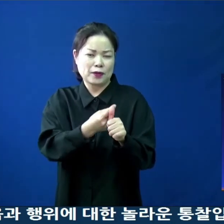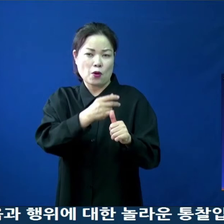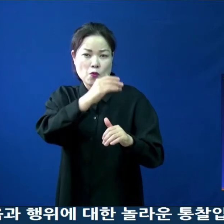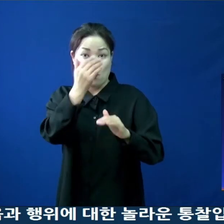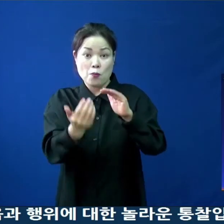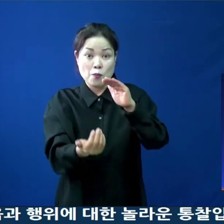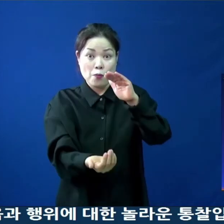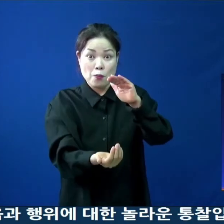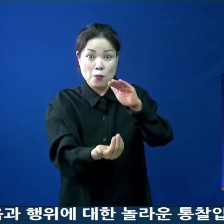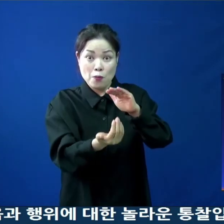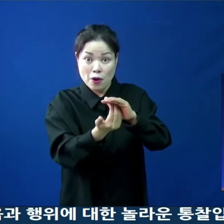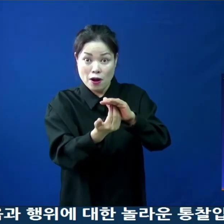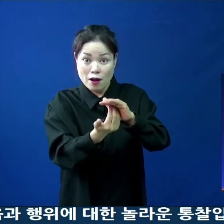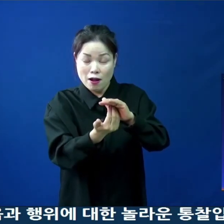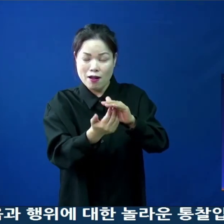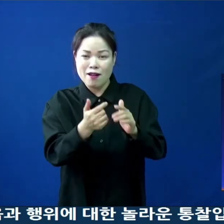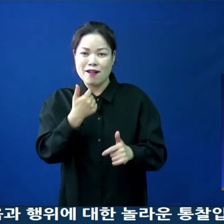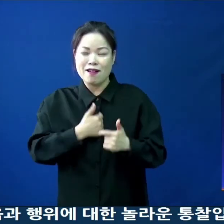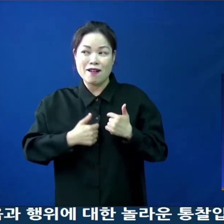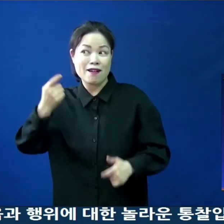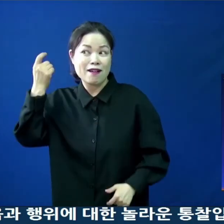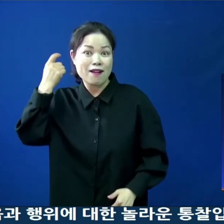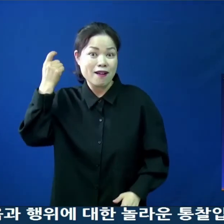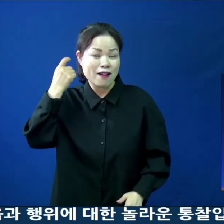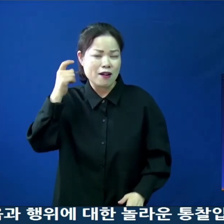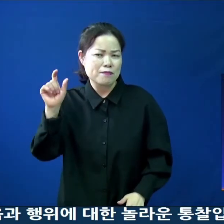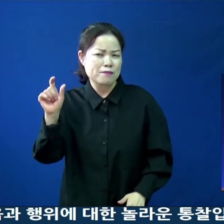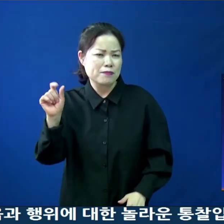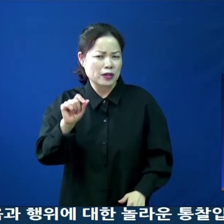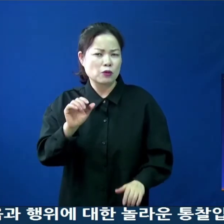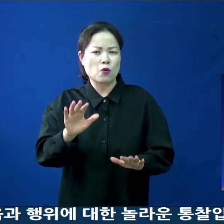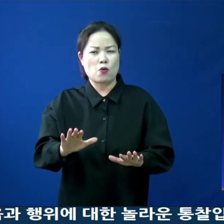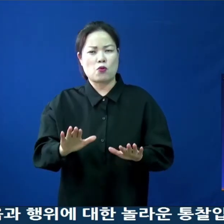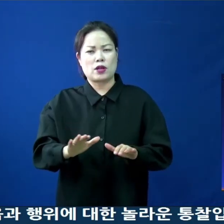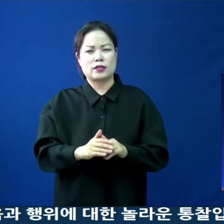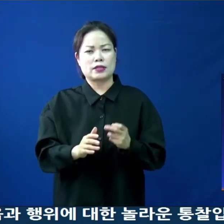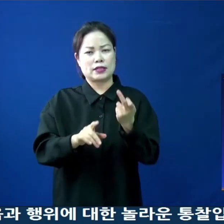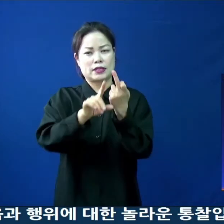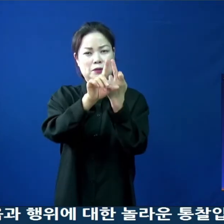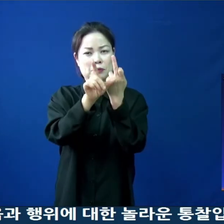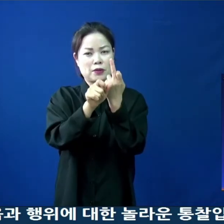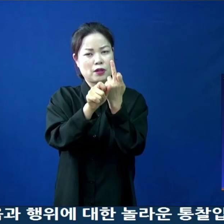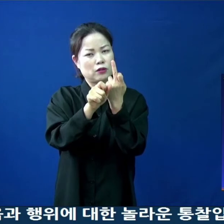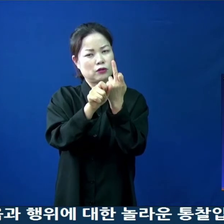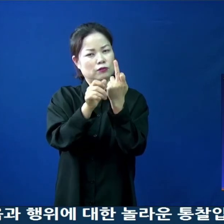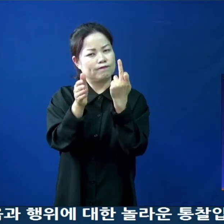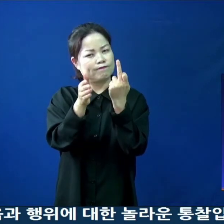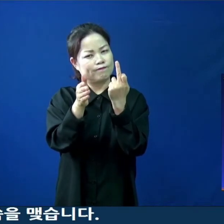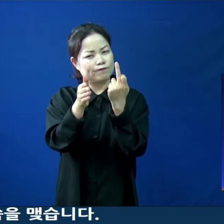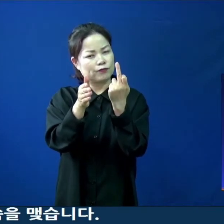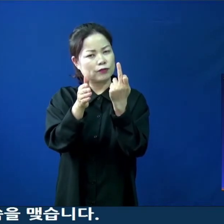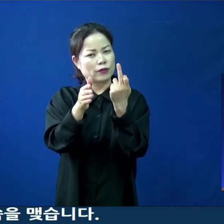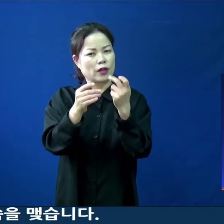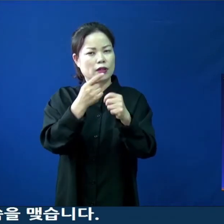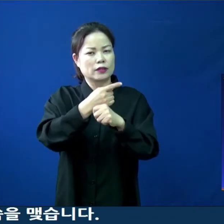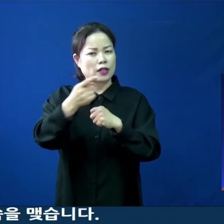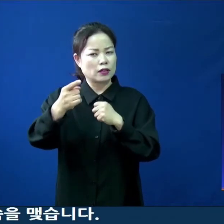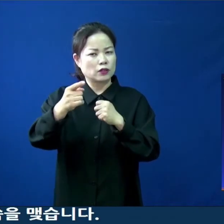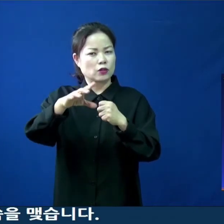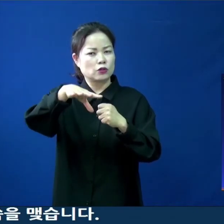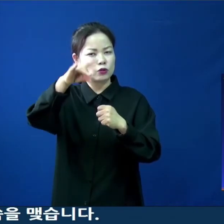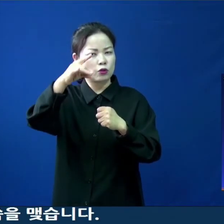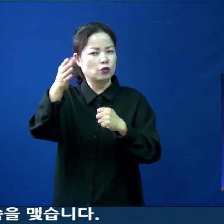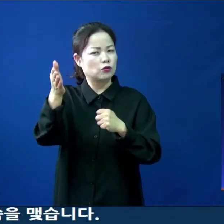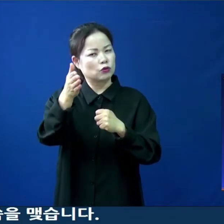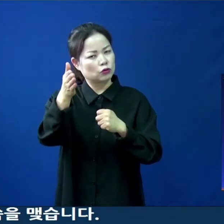있습니다. 너무나 기쁜 소식이죠. 빠르면 올해 12월쯤 혹은 내년 초부터 맞을 수